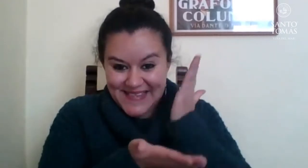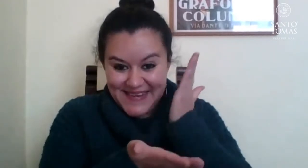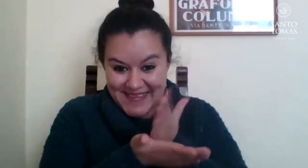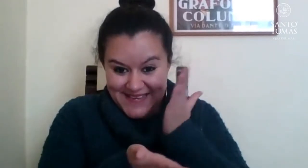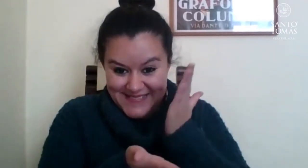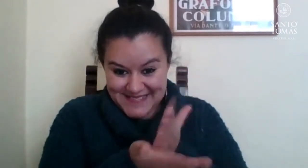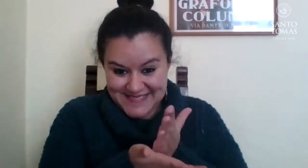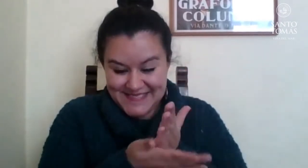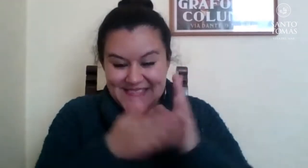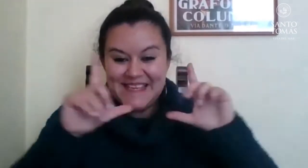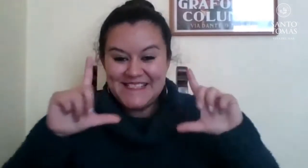clase,